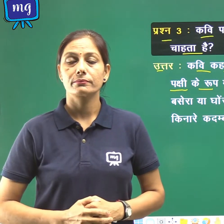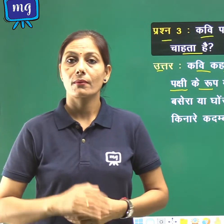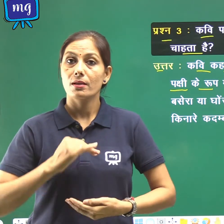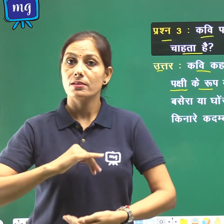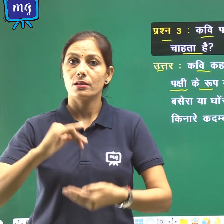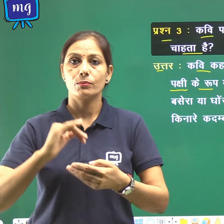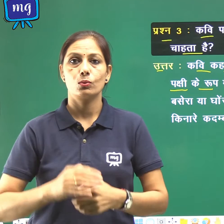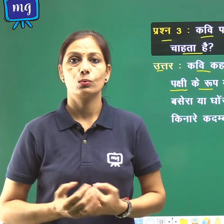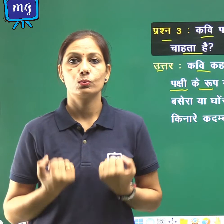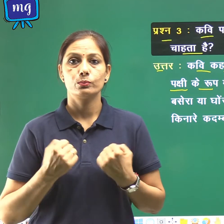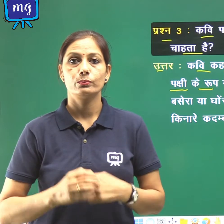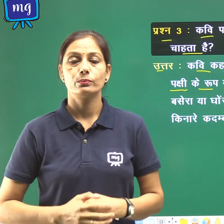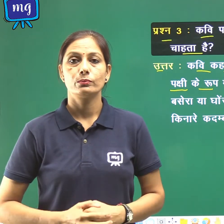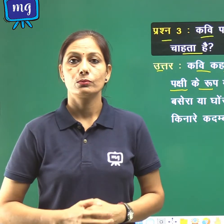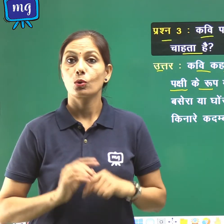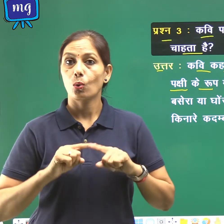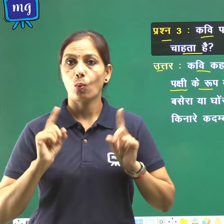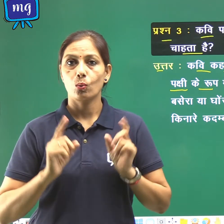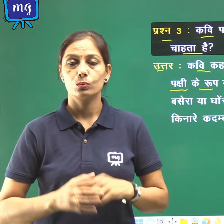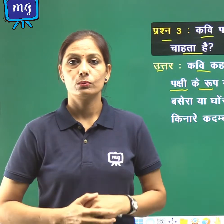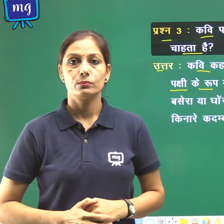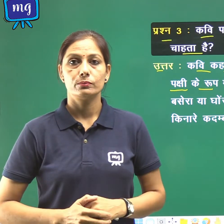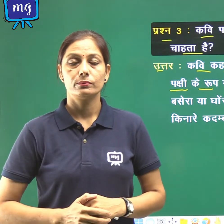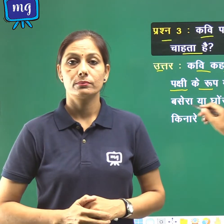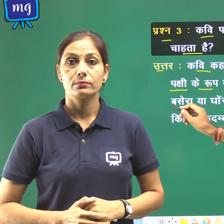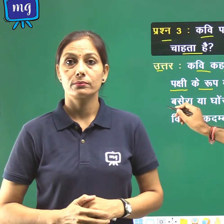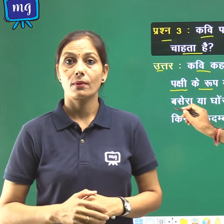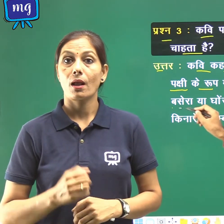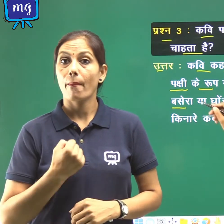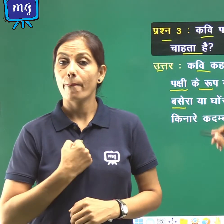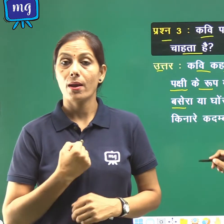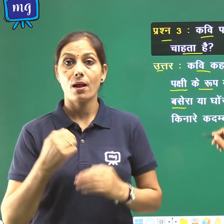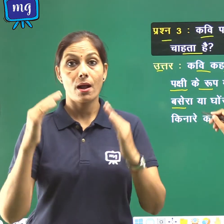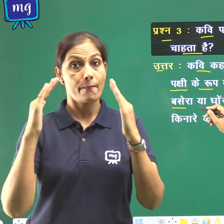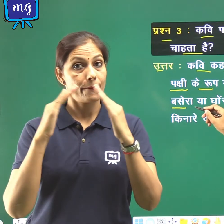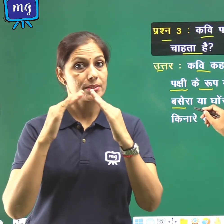जन्म लूं तो मेरा बसेरा